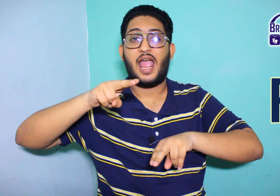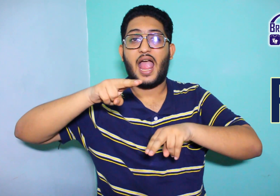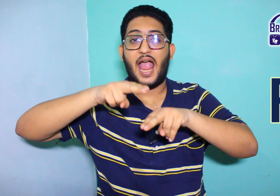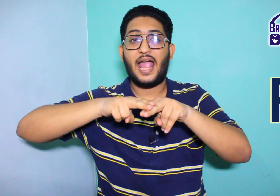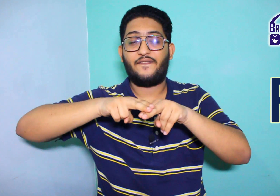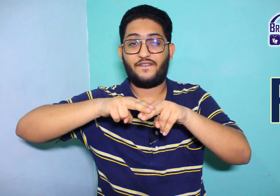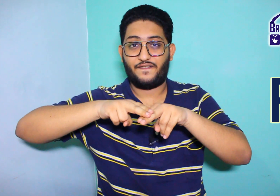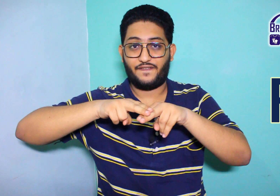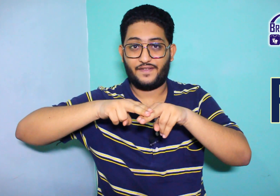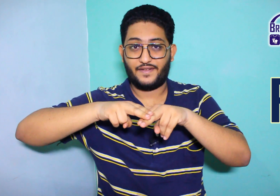एफ